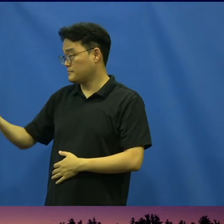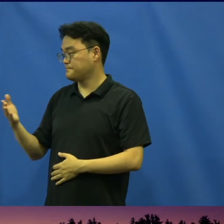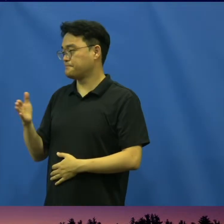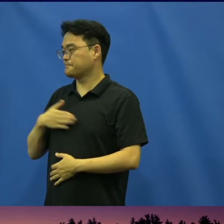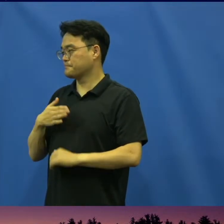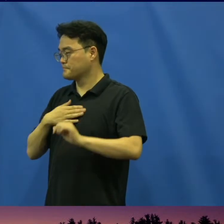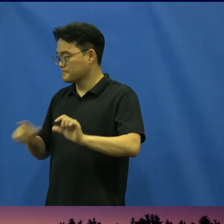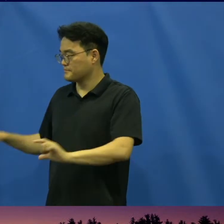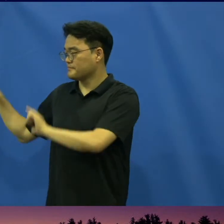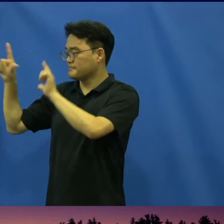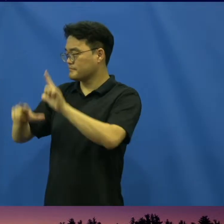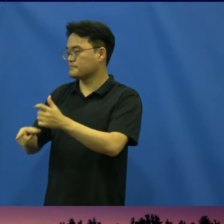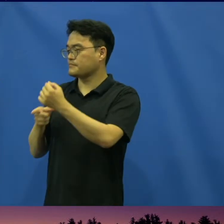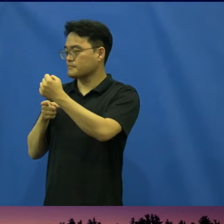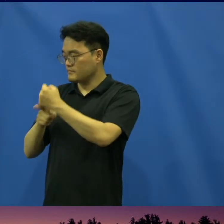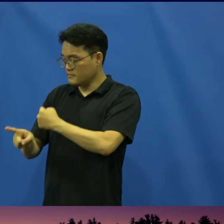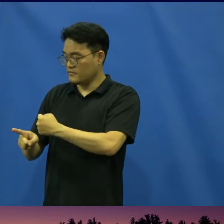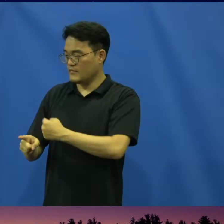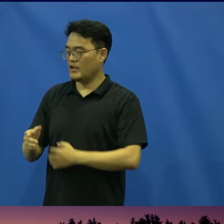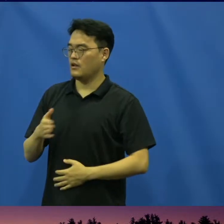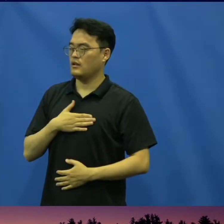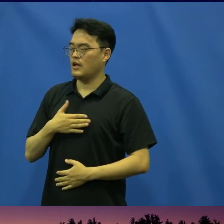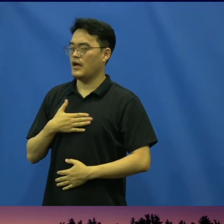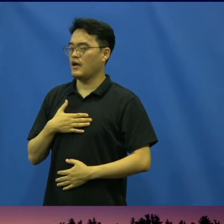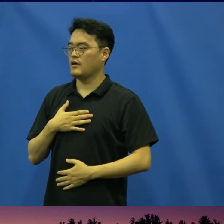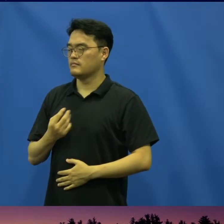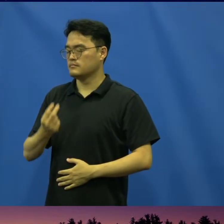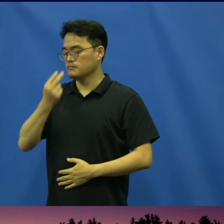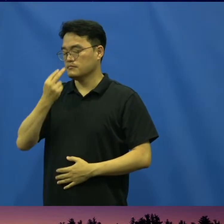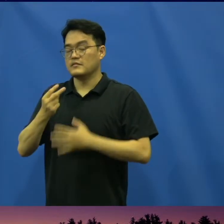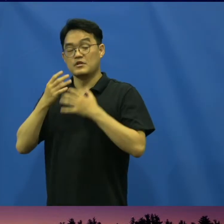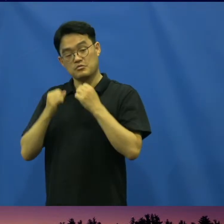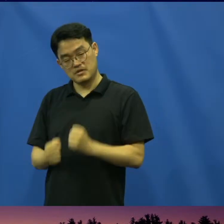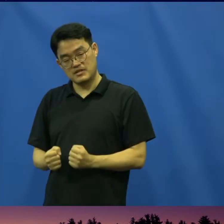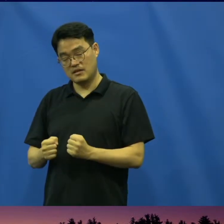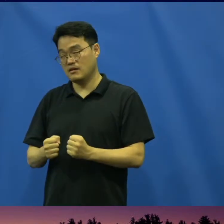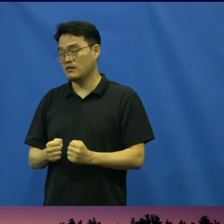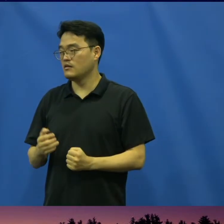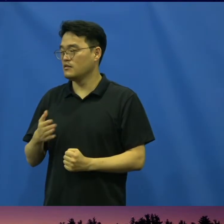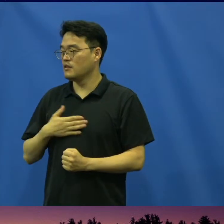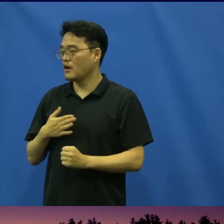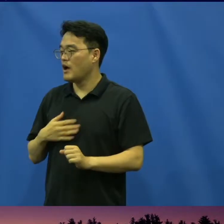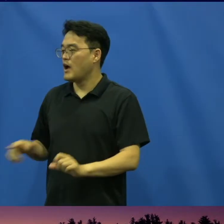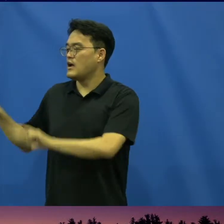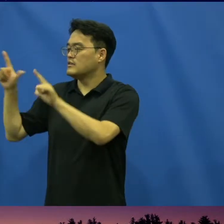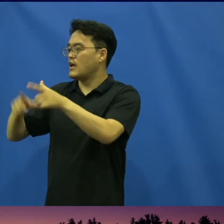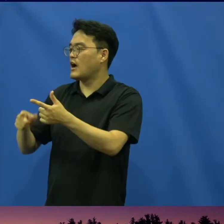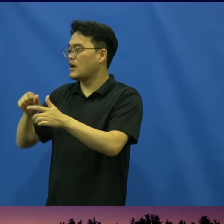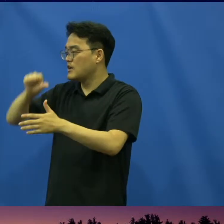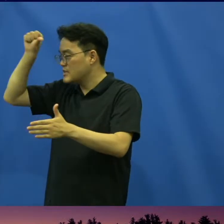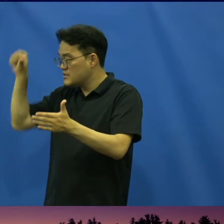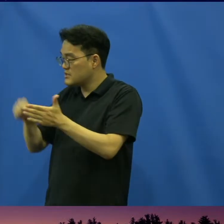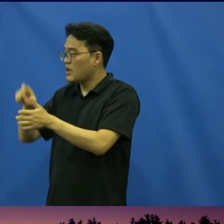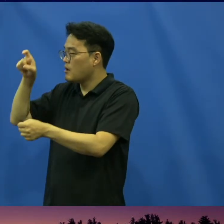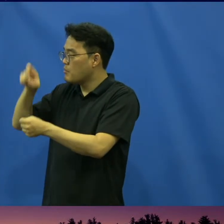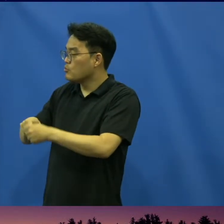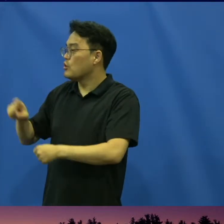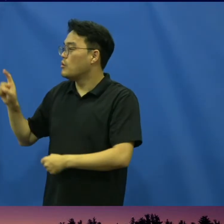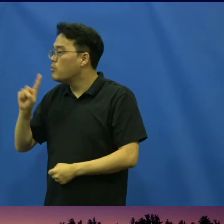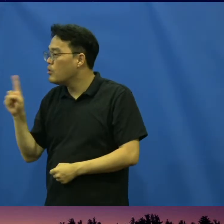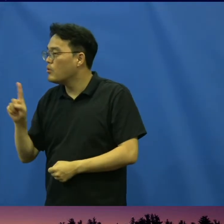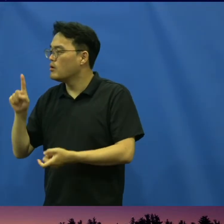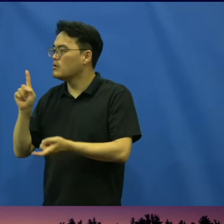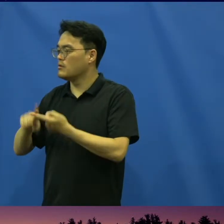내 존재가 있어야 하는지, 내가 무엇을 위해서 생명을 걸어야 되는지, 이게 그냥